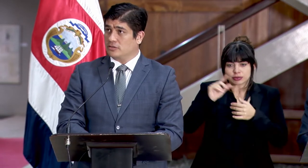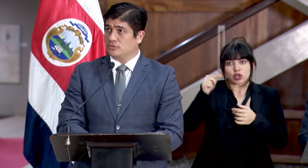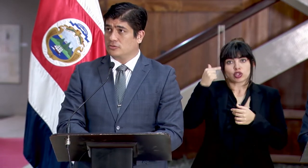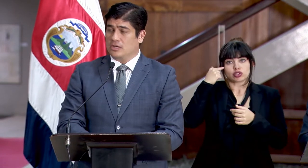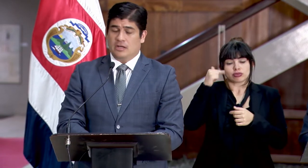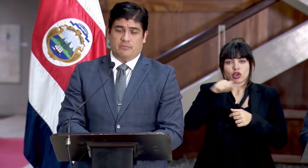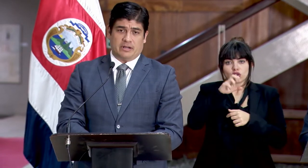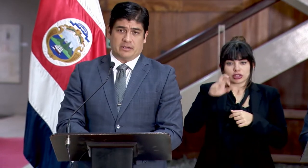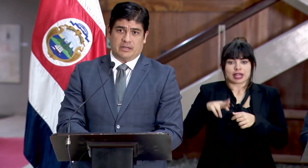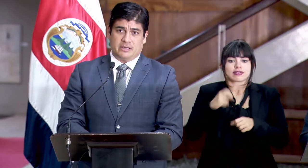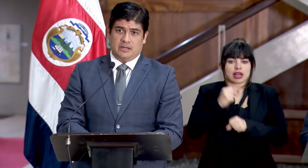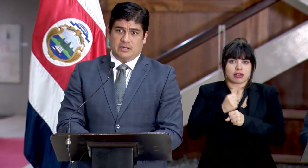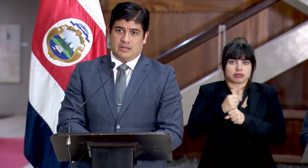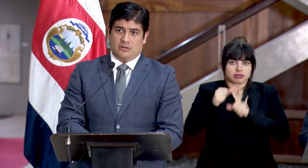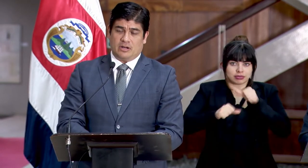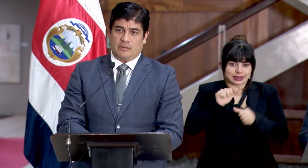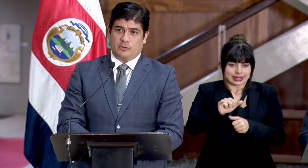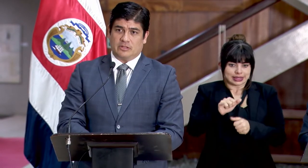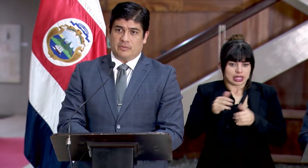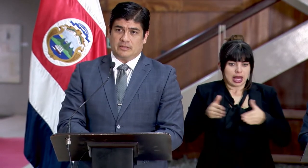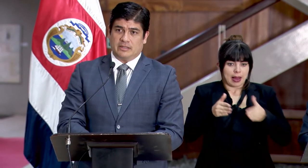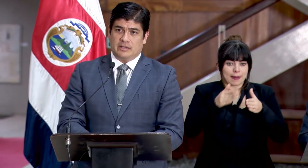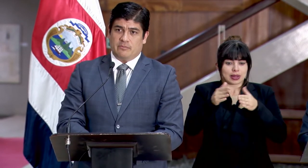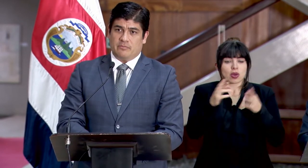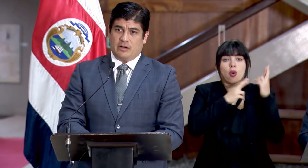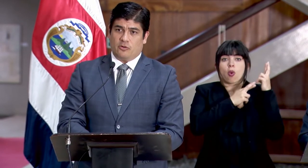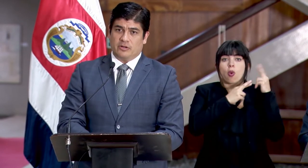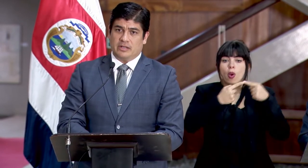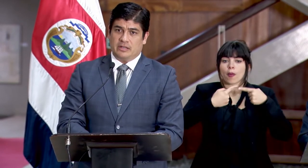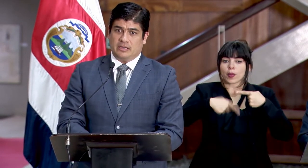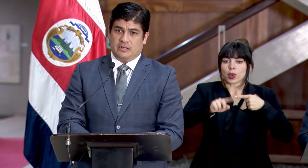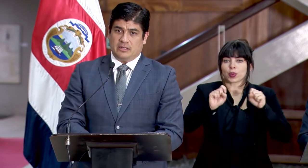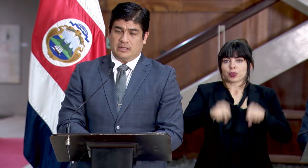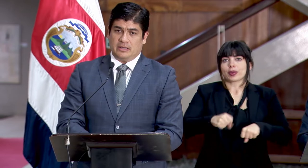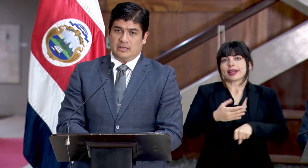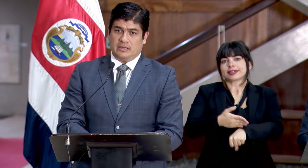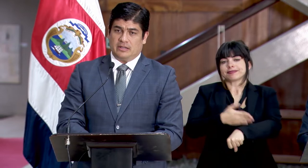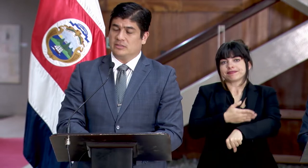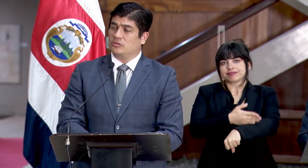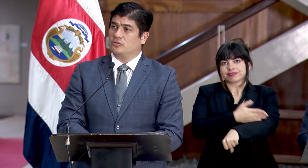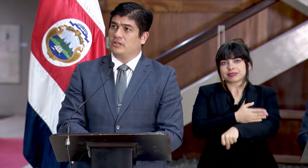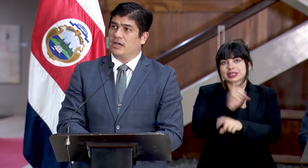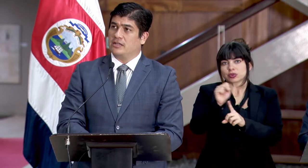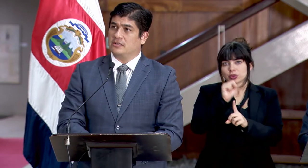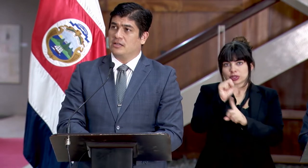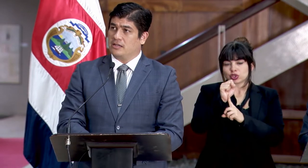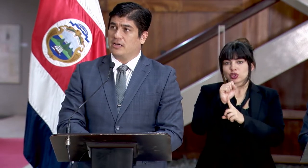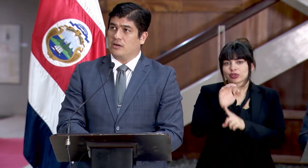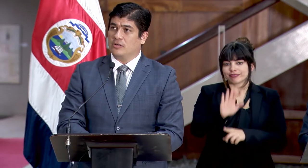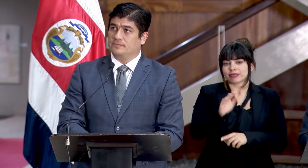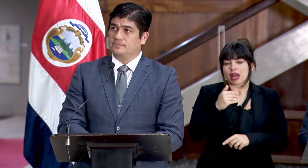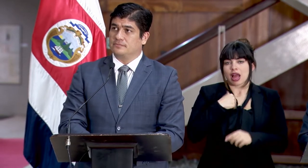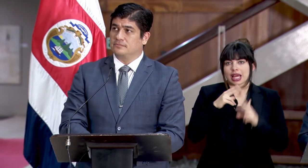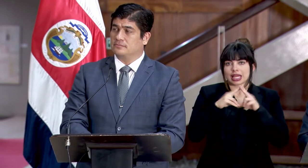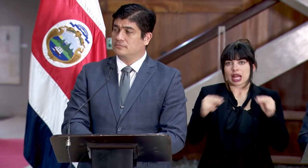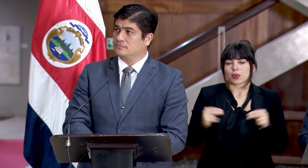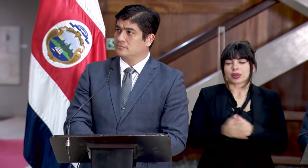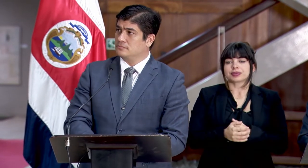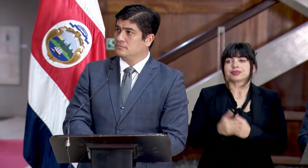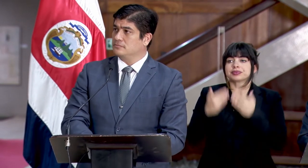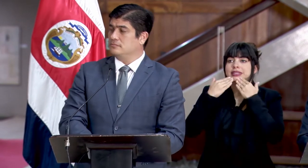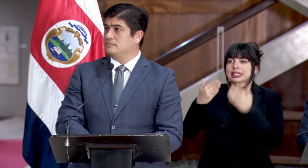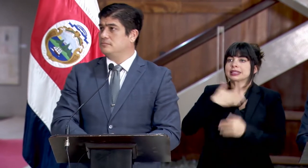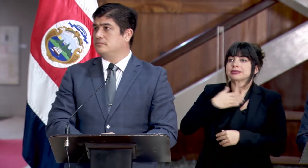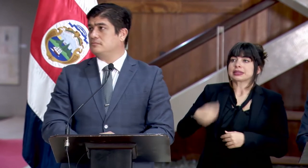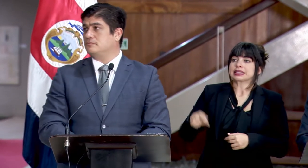sus esfuerzos para que ojalá prontamente mejore la situación que hay en Nicaragua. Muchas gracias,